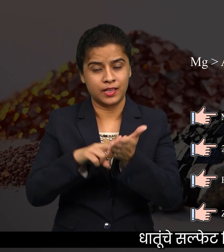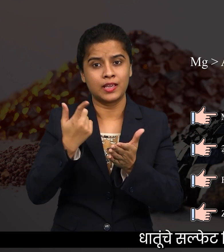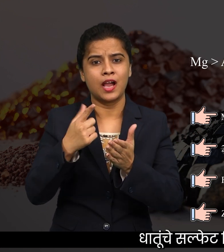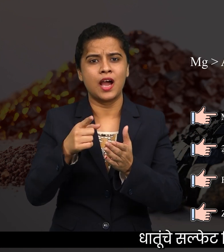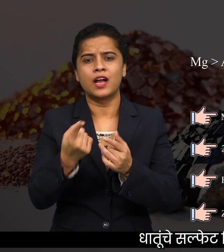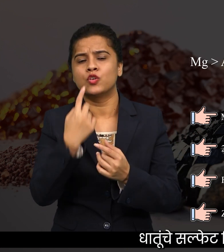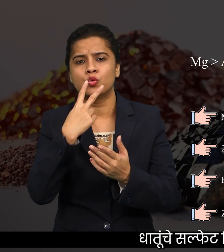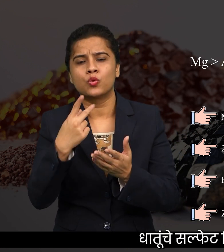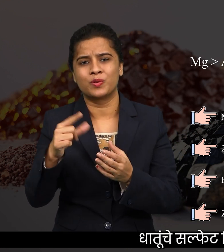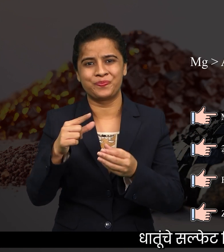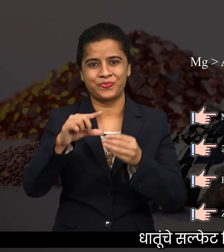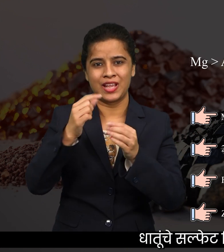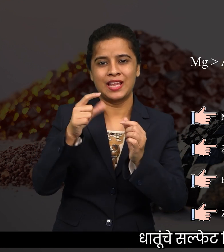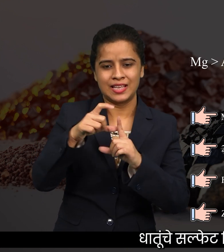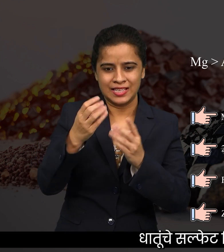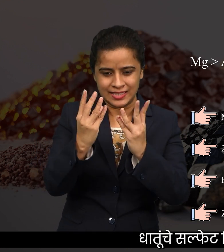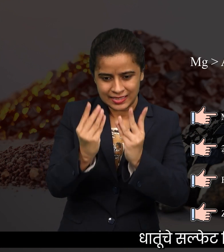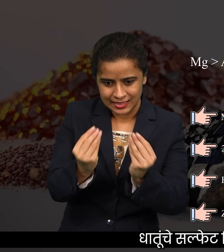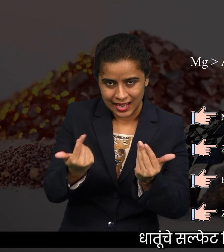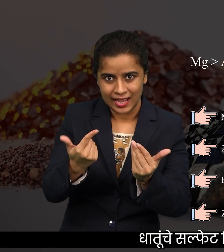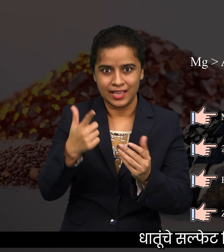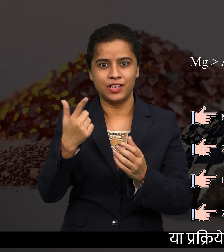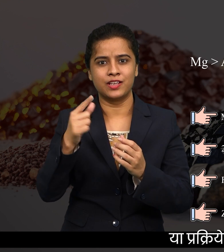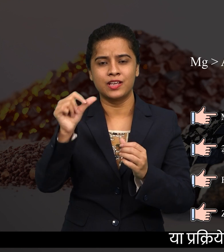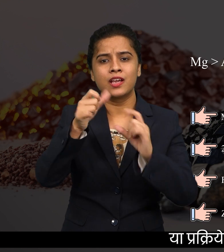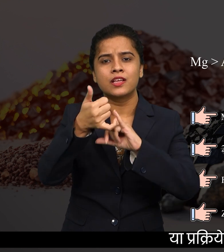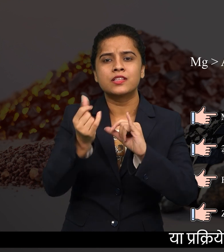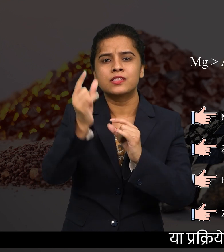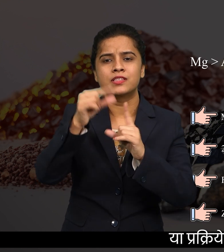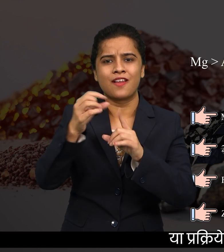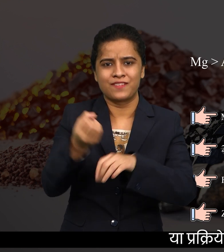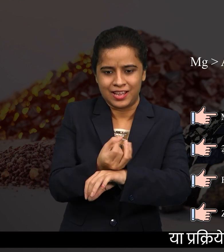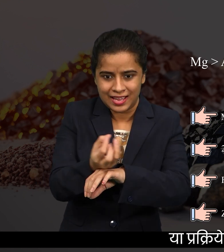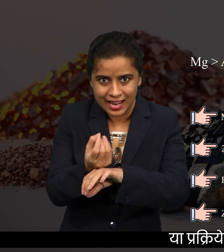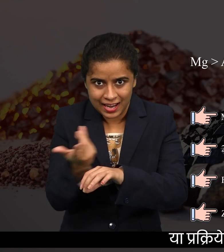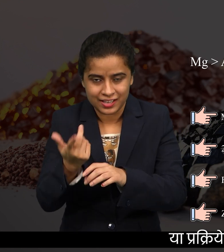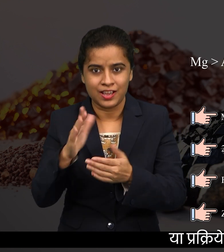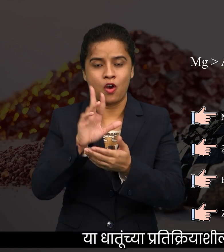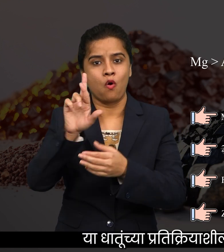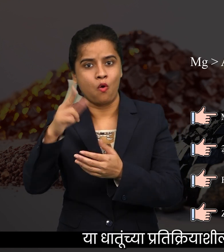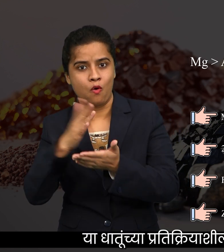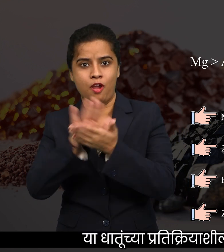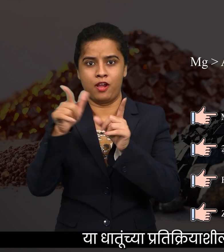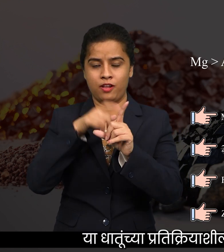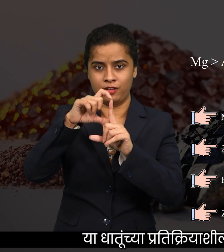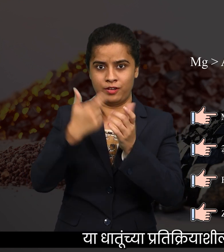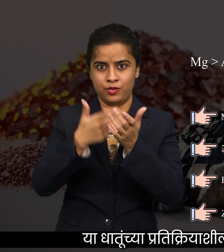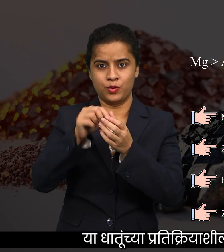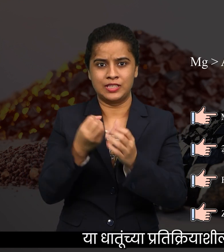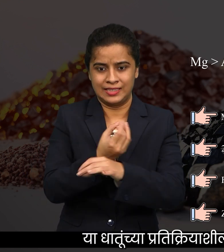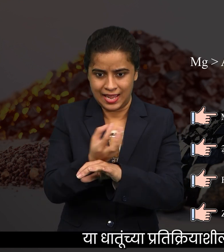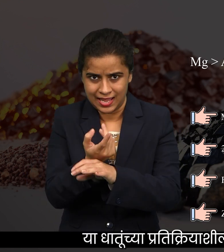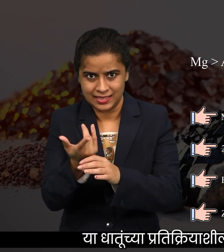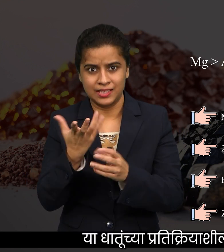धातूचे सल्फेट किंवा क्लोराईड क्षार तयार होतात. या प्रक्रियेत हायड्रोजन वायू मुक्त होतो. या धातूंच्या